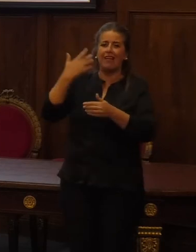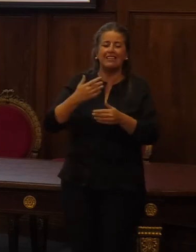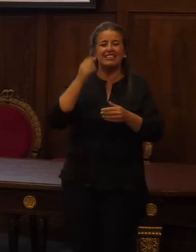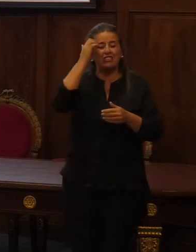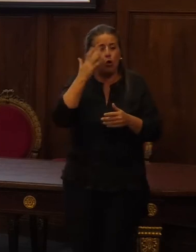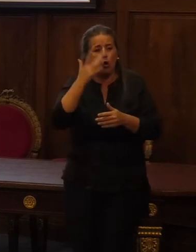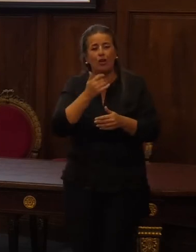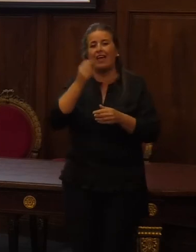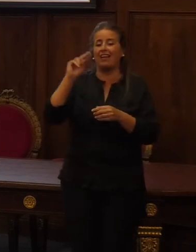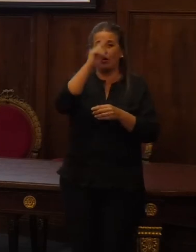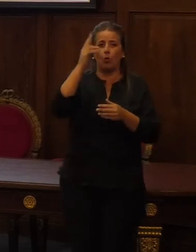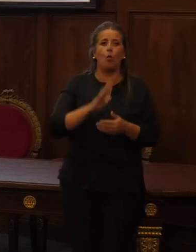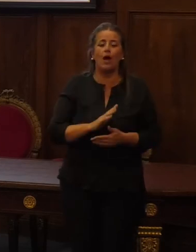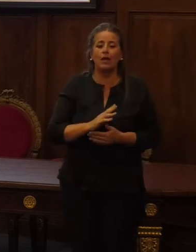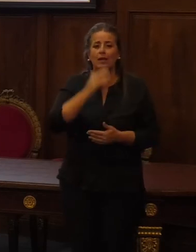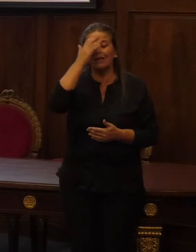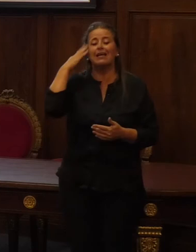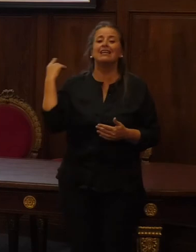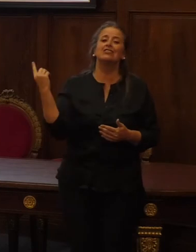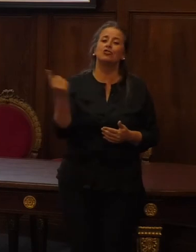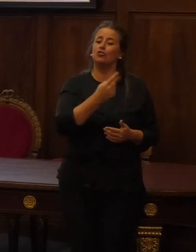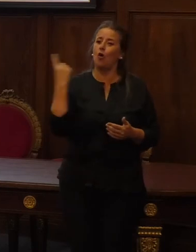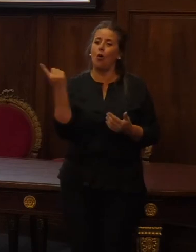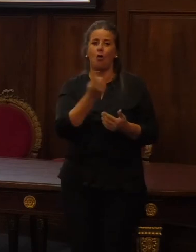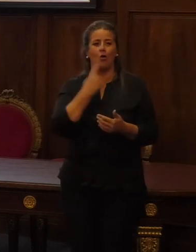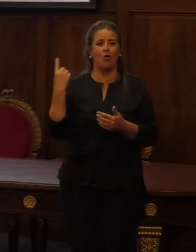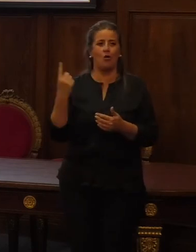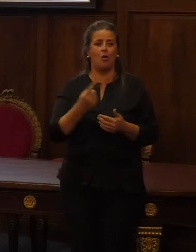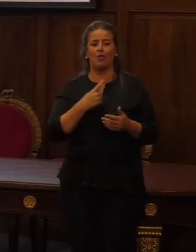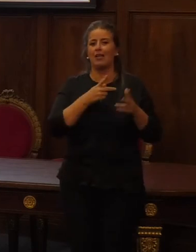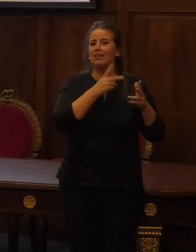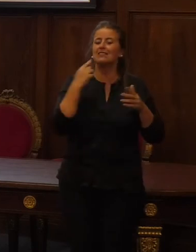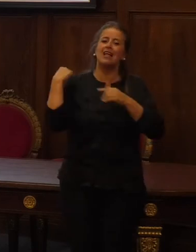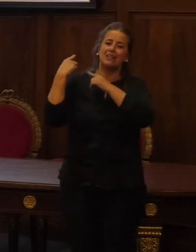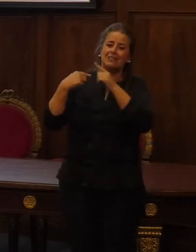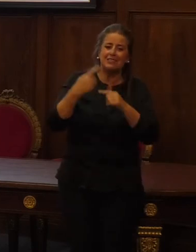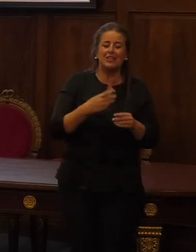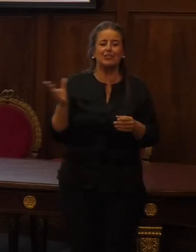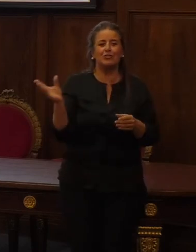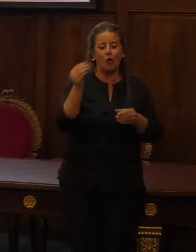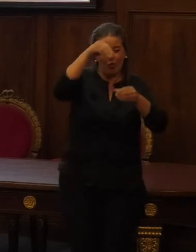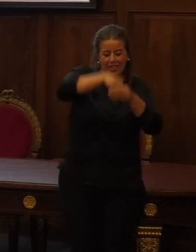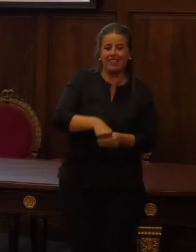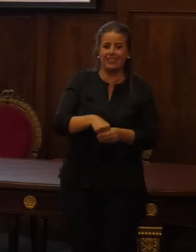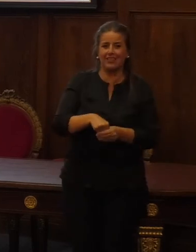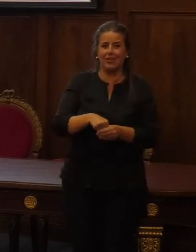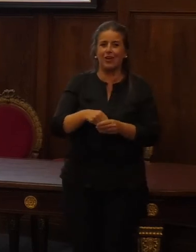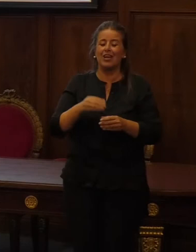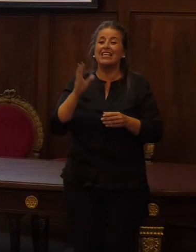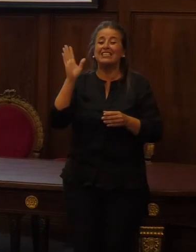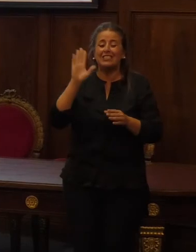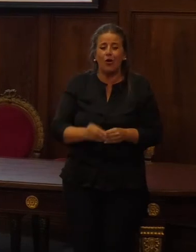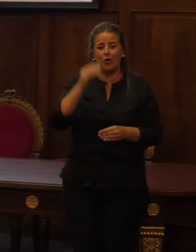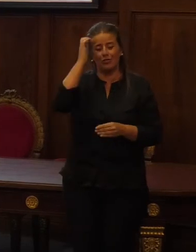la psicología que estábamos todas las generaciones juntas y estaba toda la UP y toda